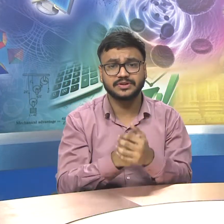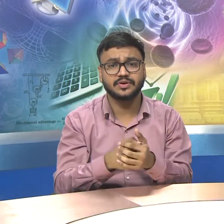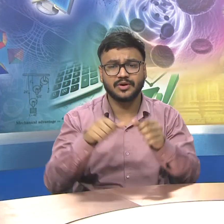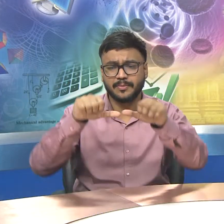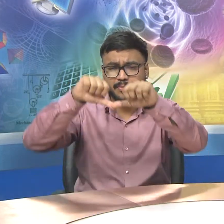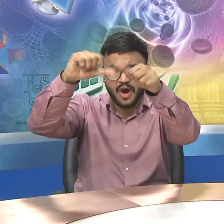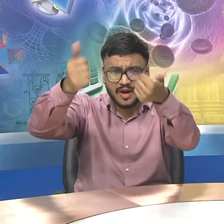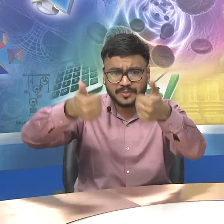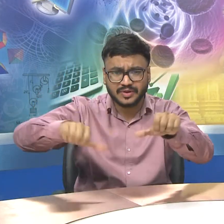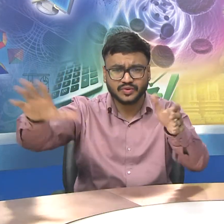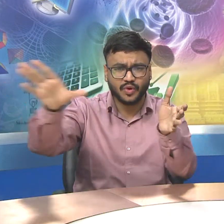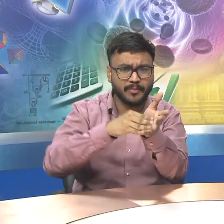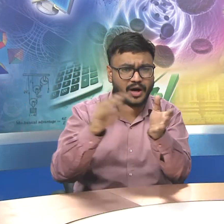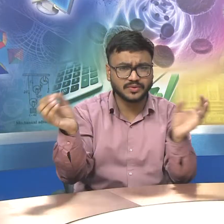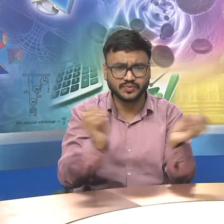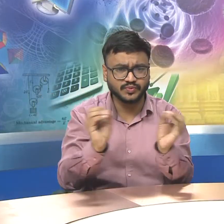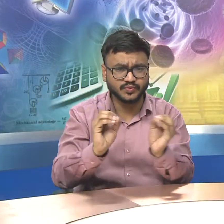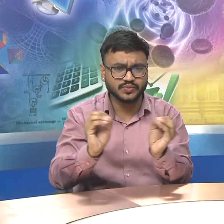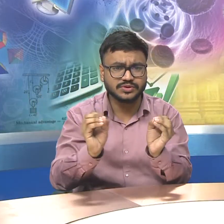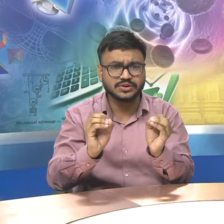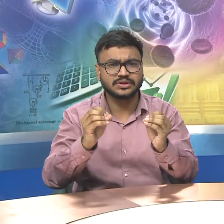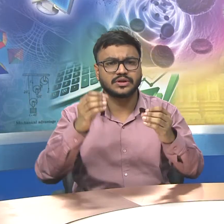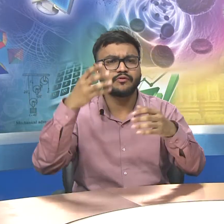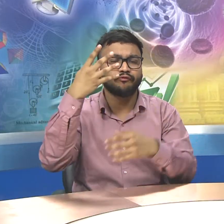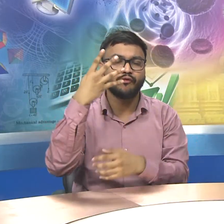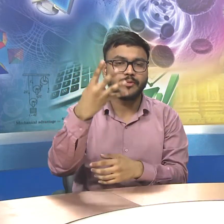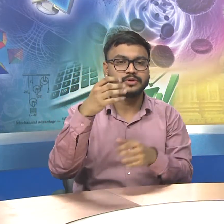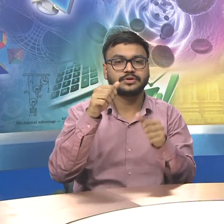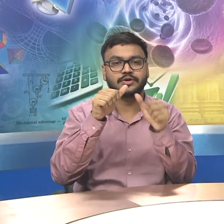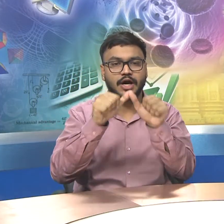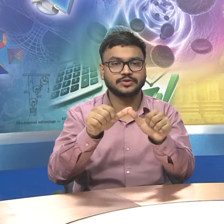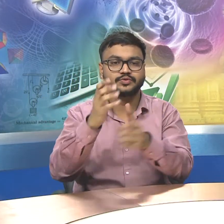Second is give 4 examples of non-iconic signs.